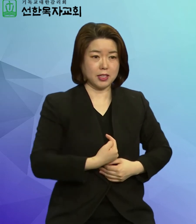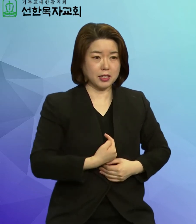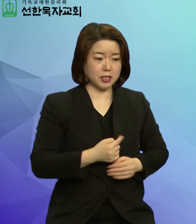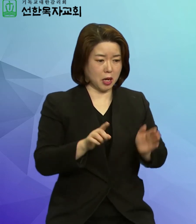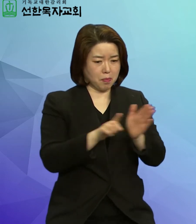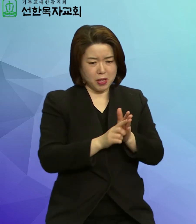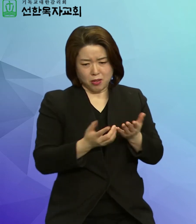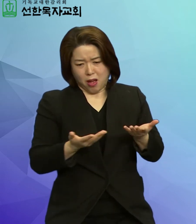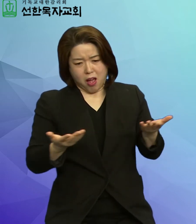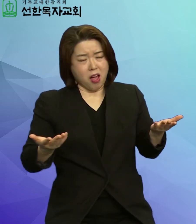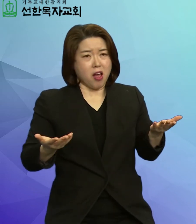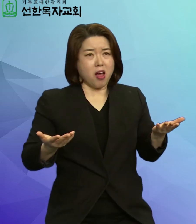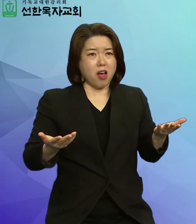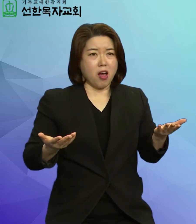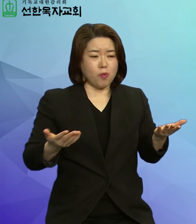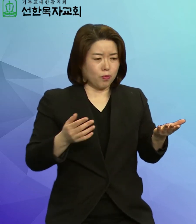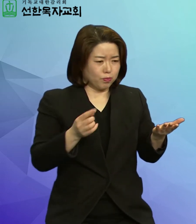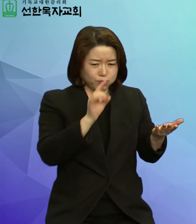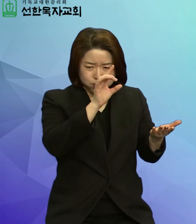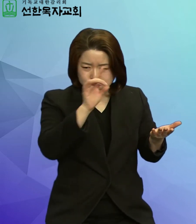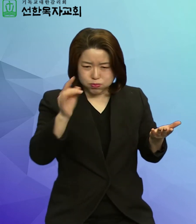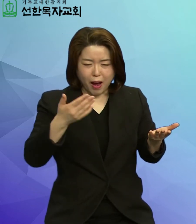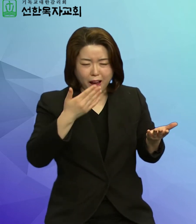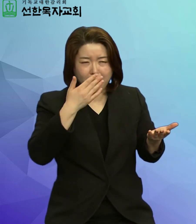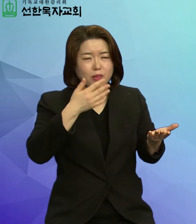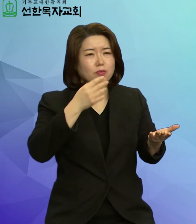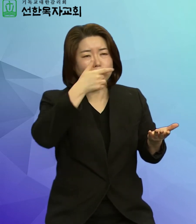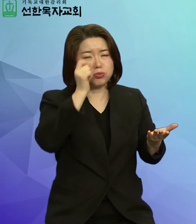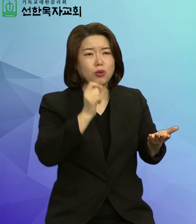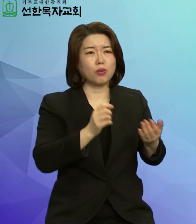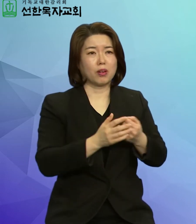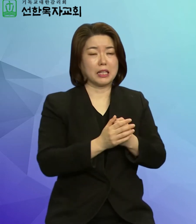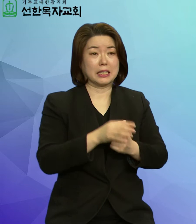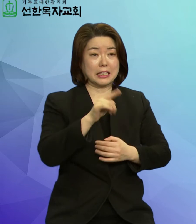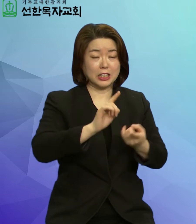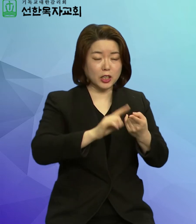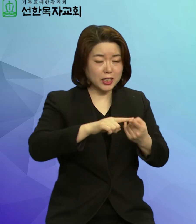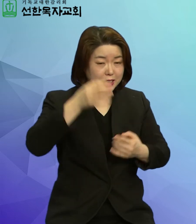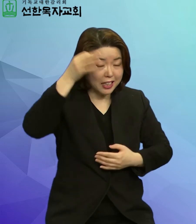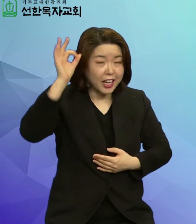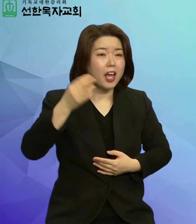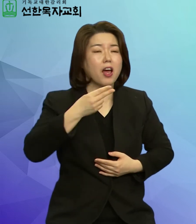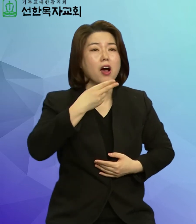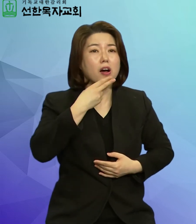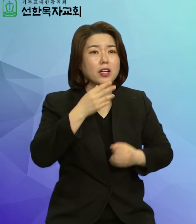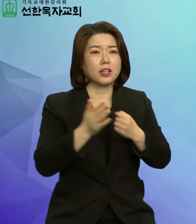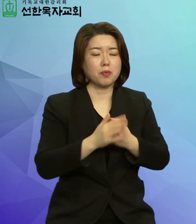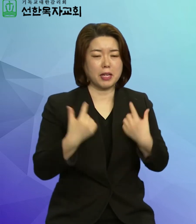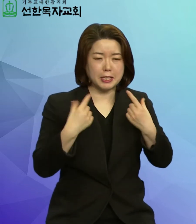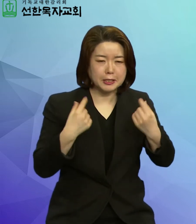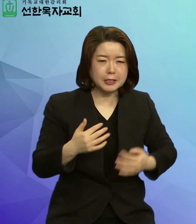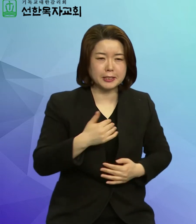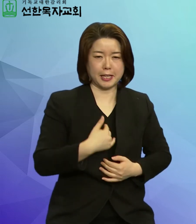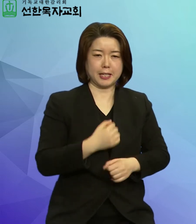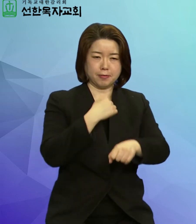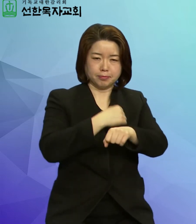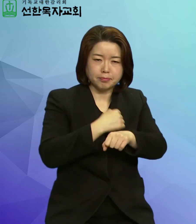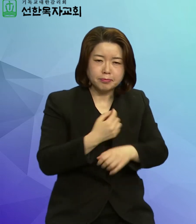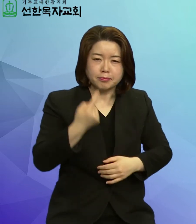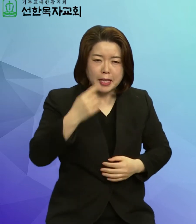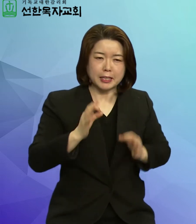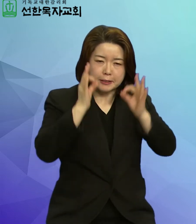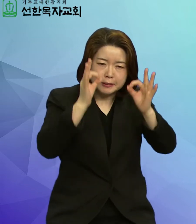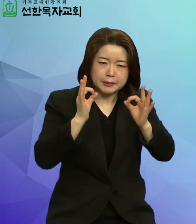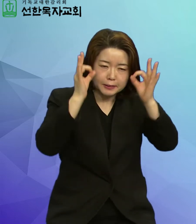내가 나 자신에게 믿을 게 아무것도 없으니까. 그 사실에 대해서 아직도 깨닫지 못하니까 여전히 자기가 해보려고